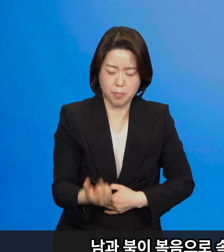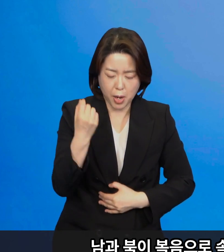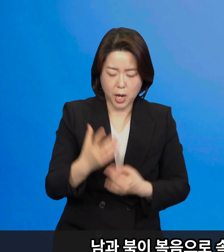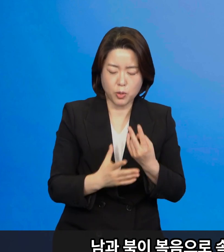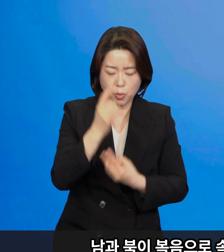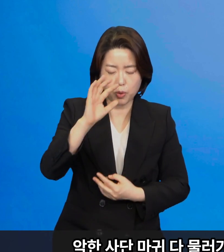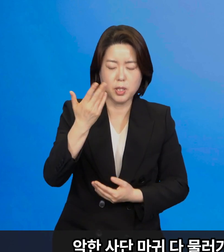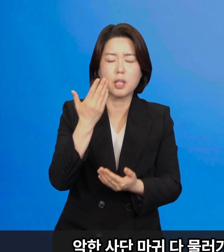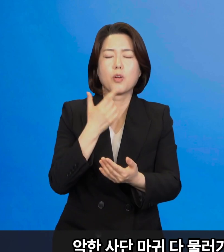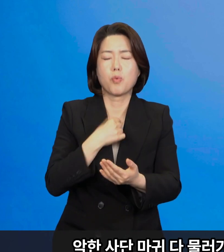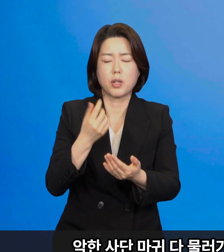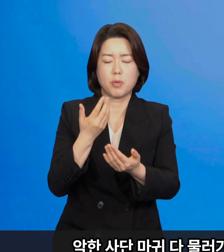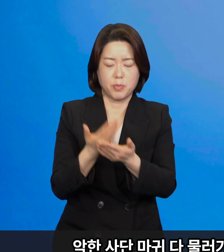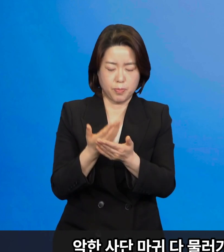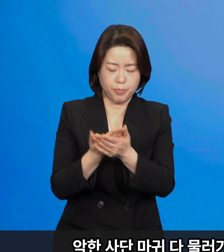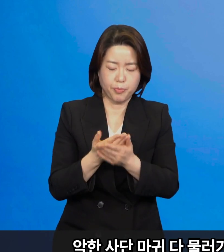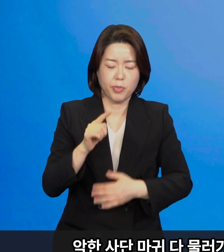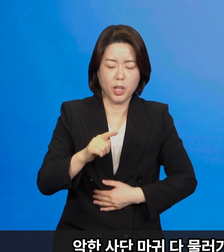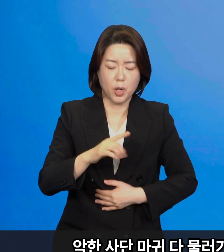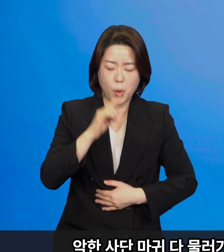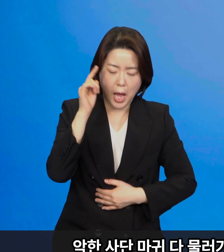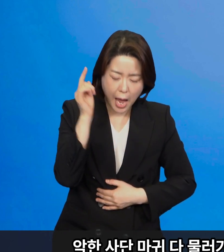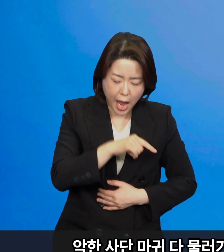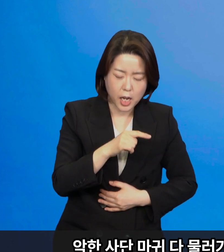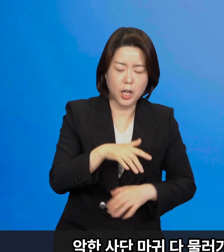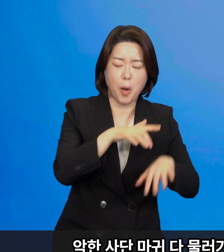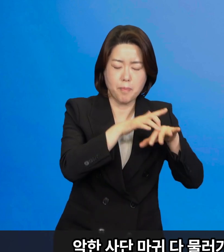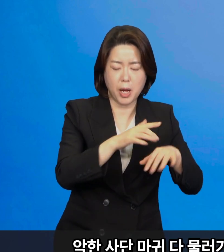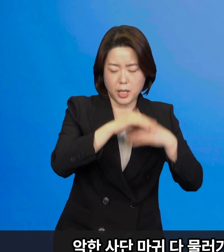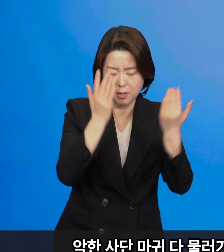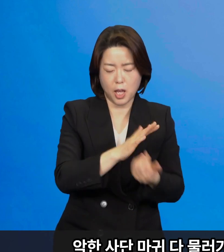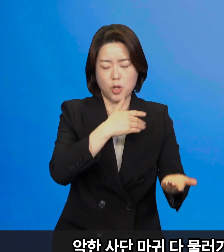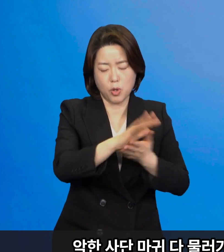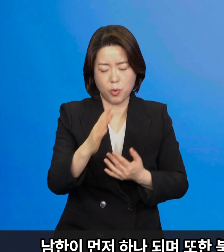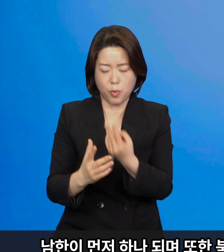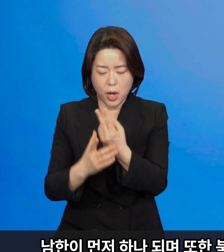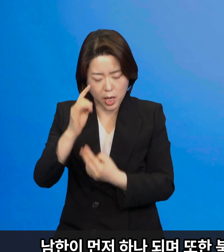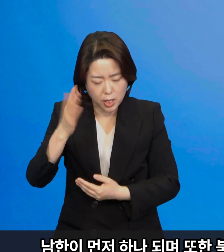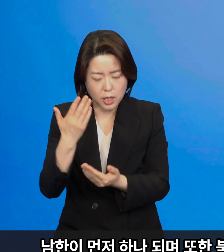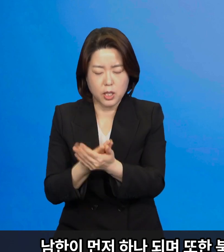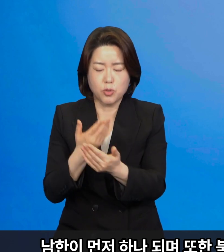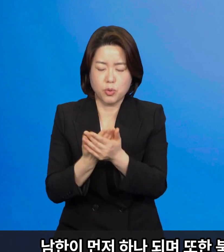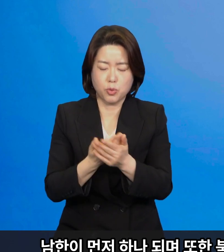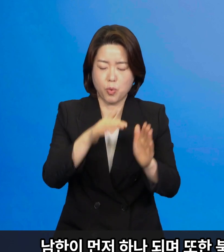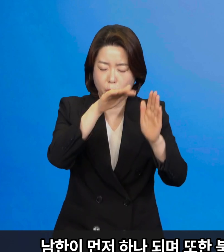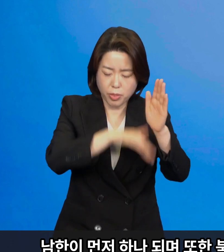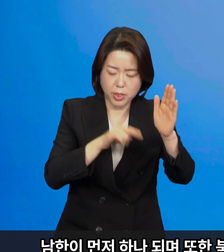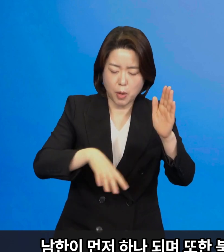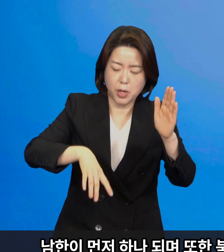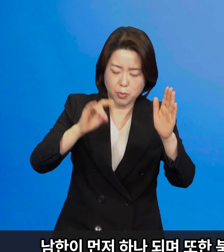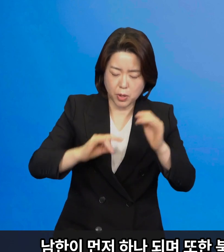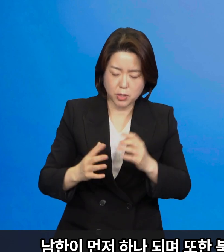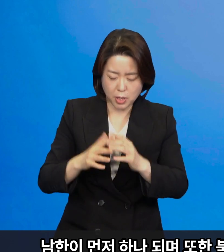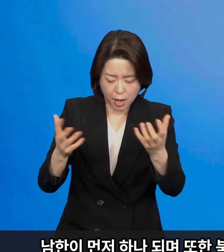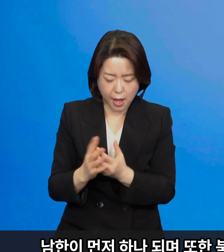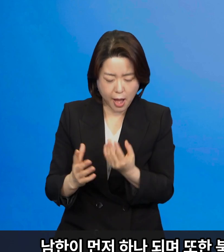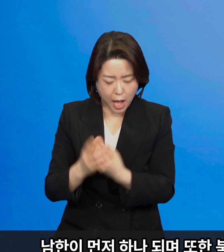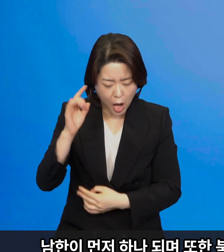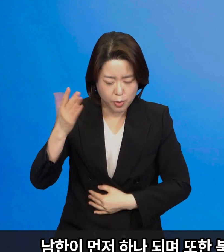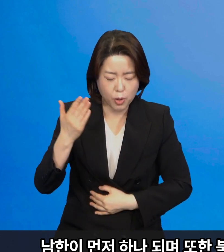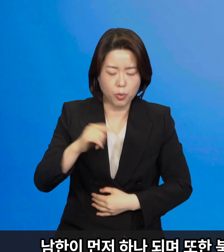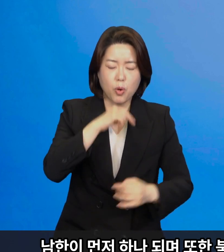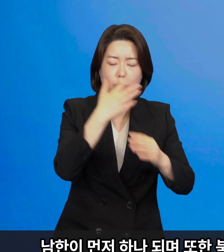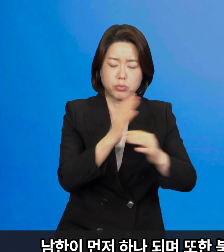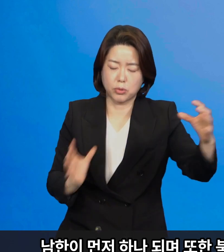통일되기를 원하오니 악한 사단마귀 다 물러가게 하시고 하나 되게 하시고 남한이 먼저 하나 되며 또한 북한과